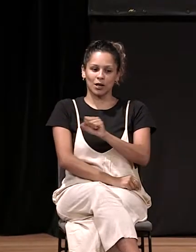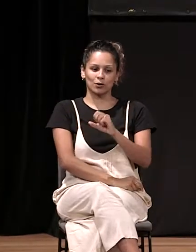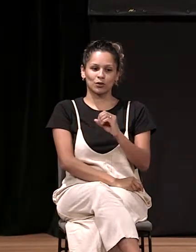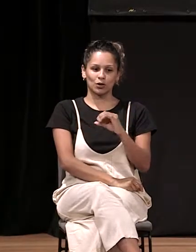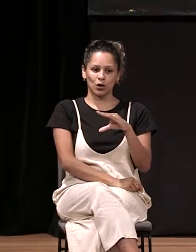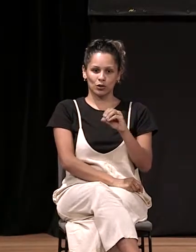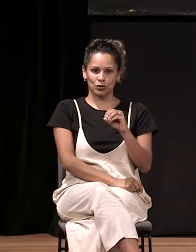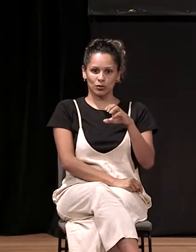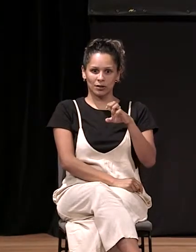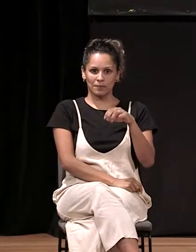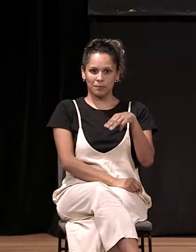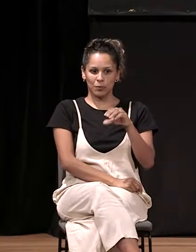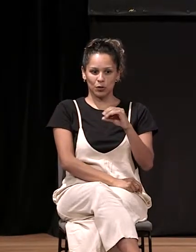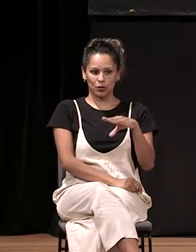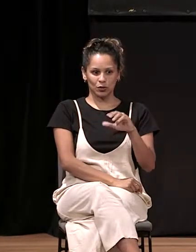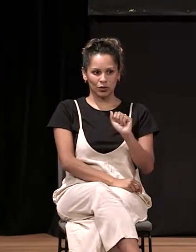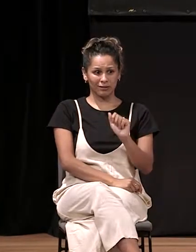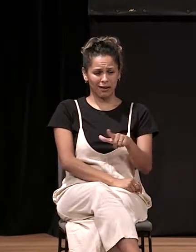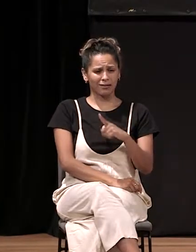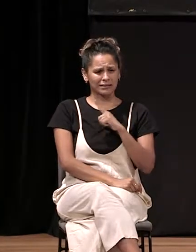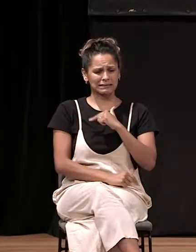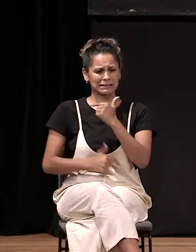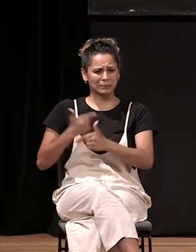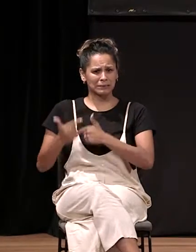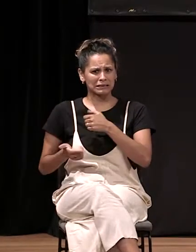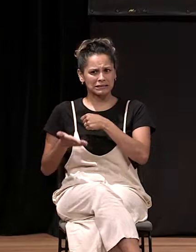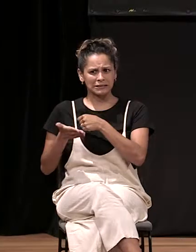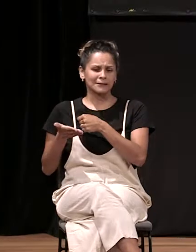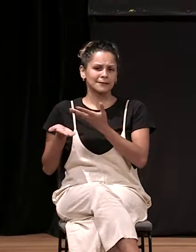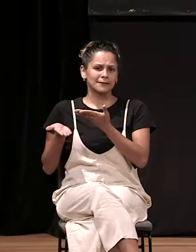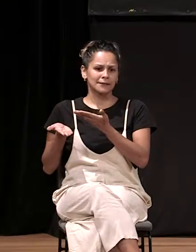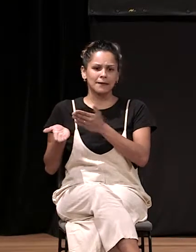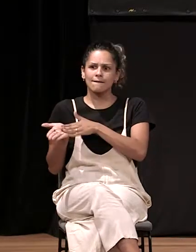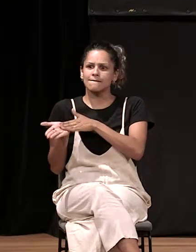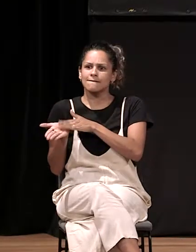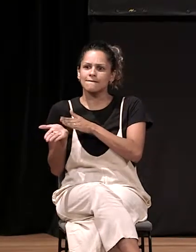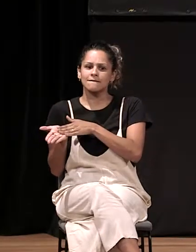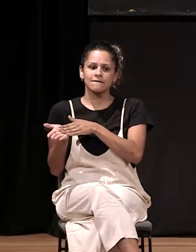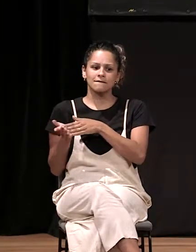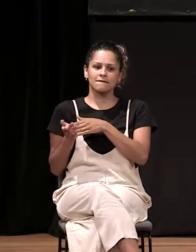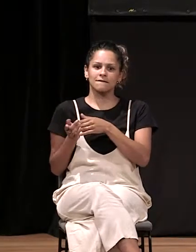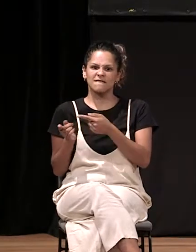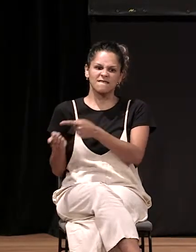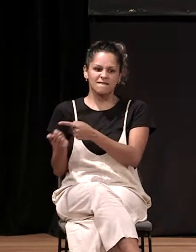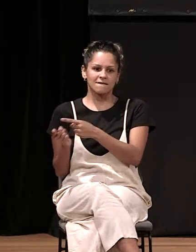dilacerada, tão estressante, tão cobrada e tão perseguida na sociedade brasileira.